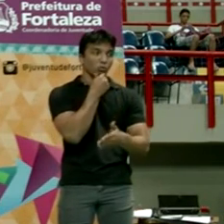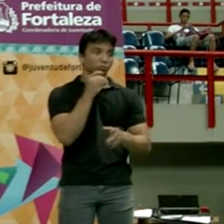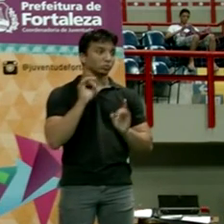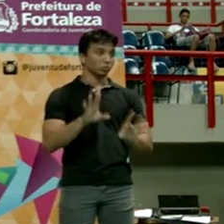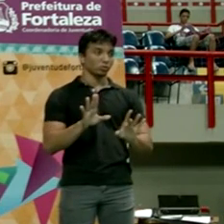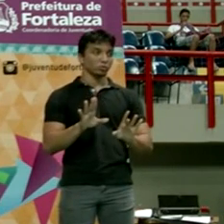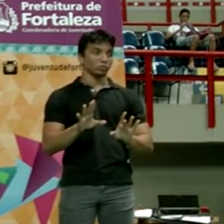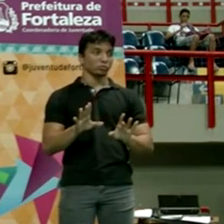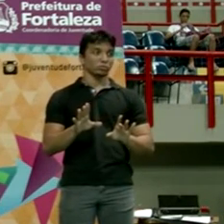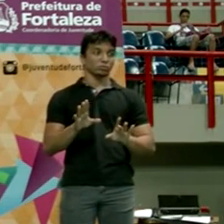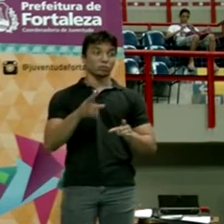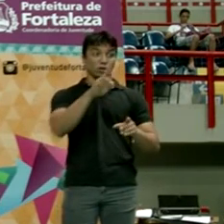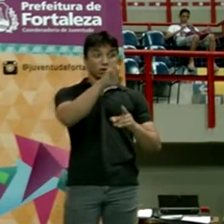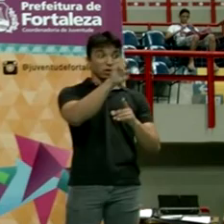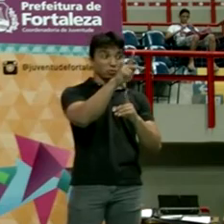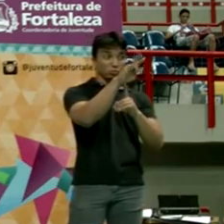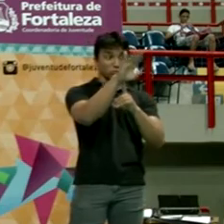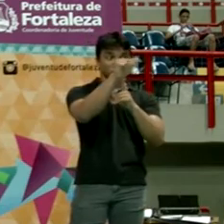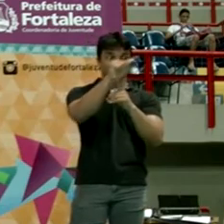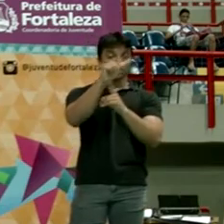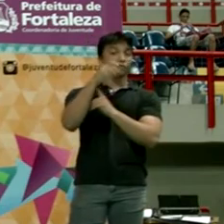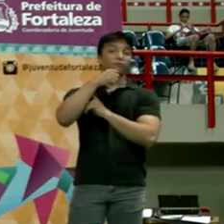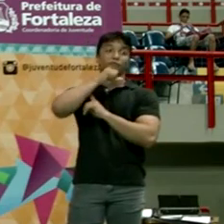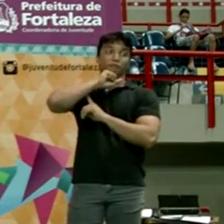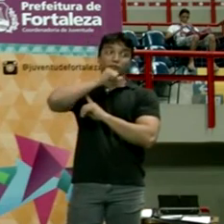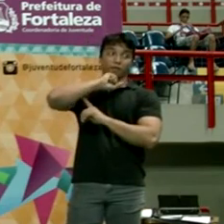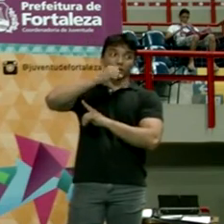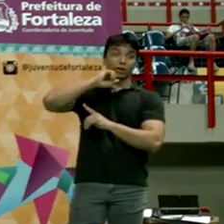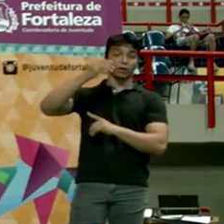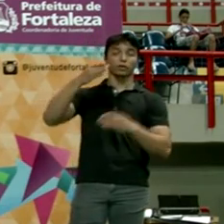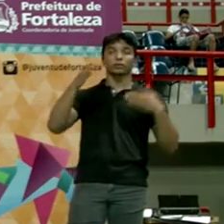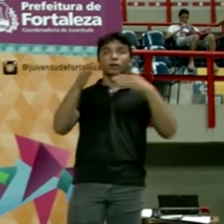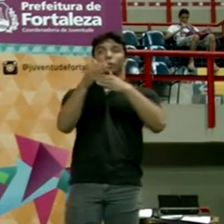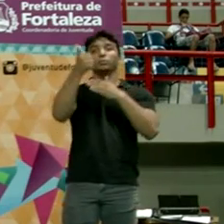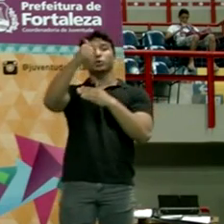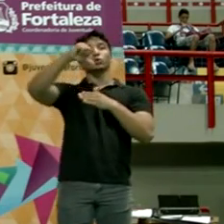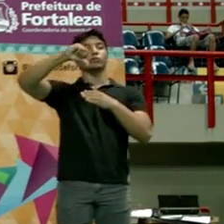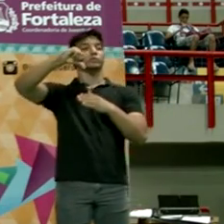que votavam na República Velha, até